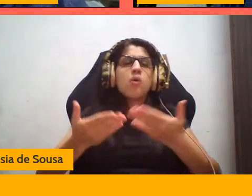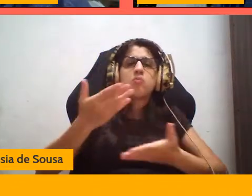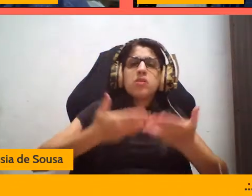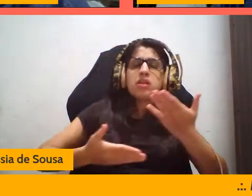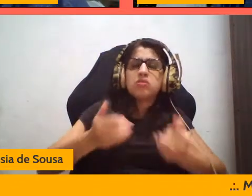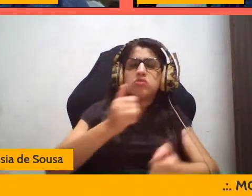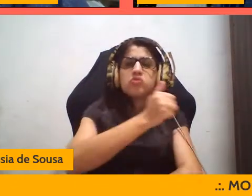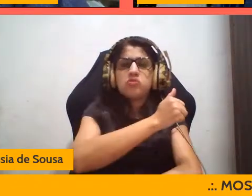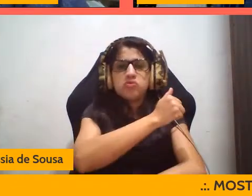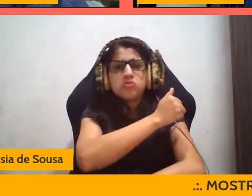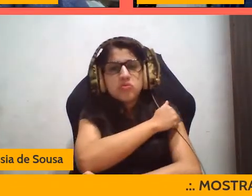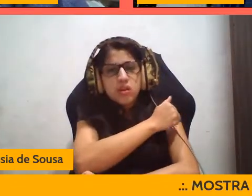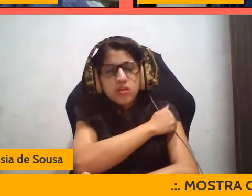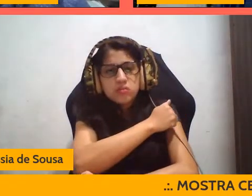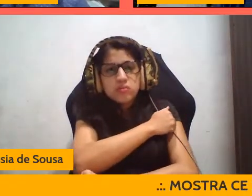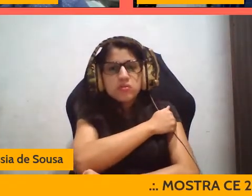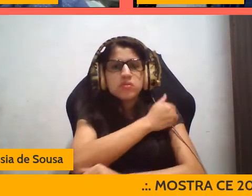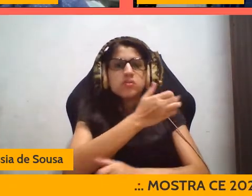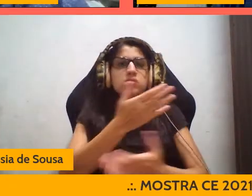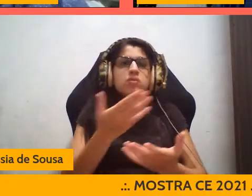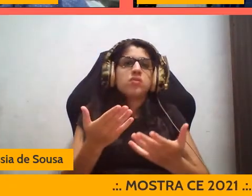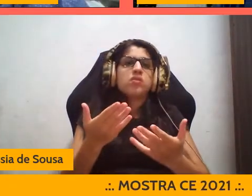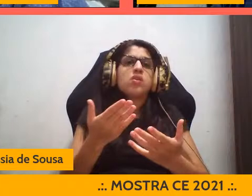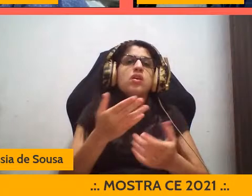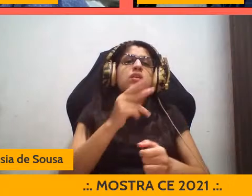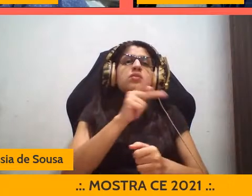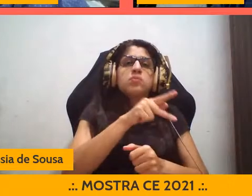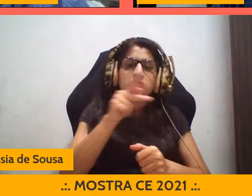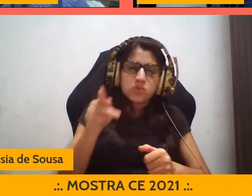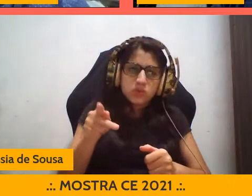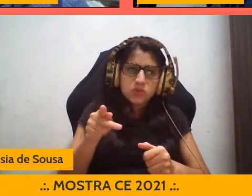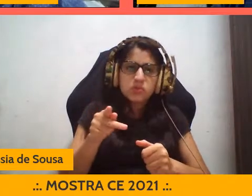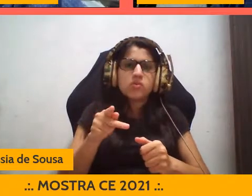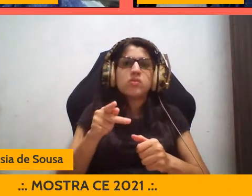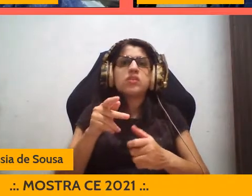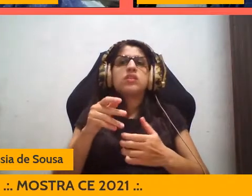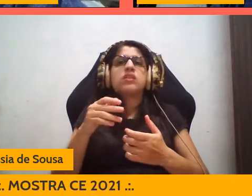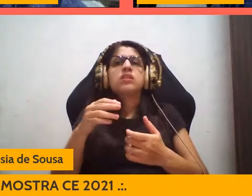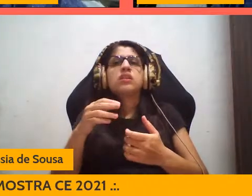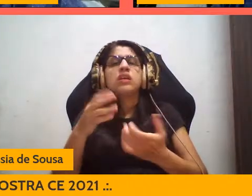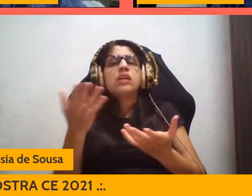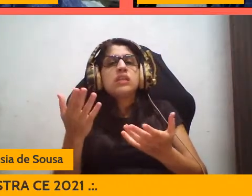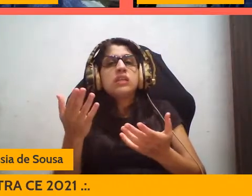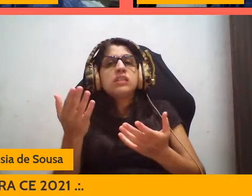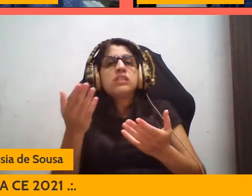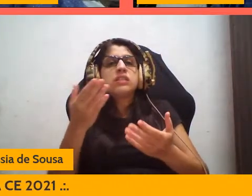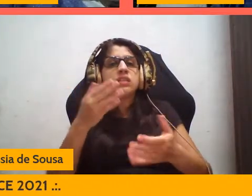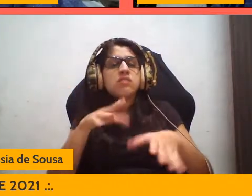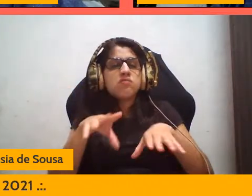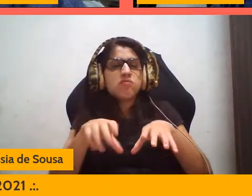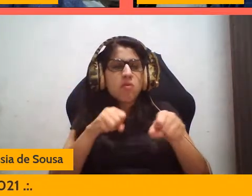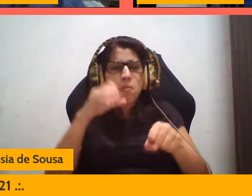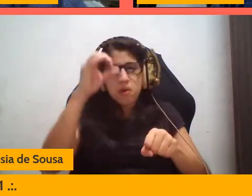que, né, eram os professores alfabetizadores e os operários de construção civil,